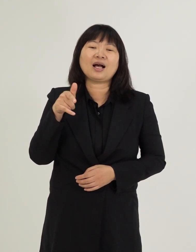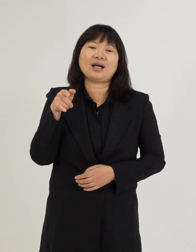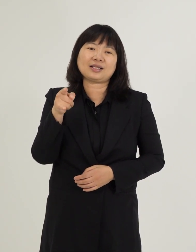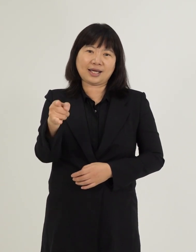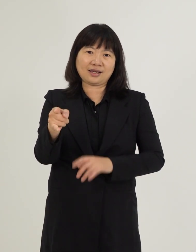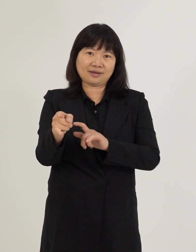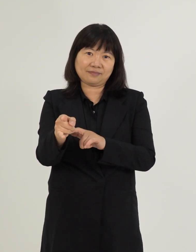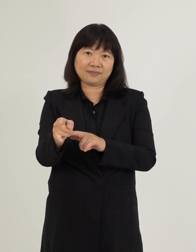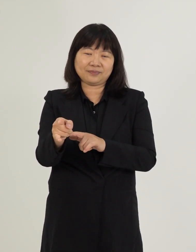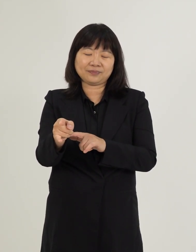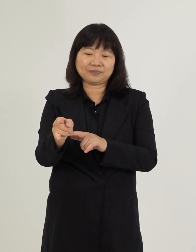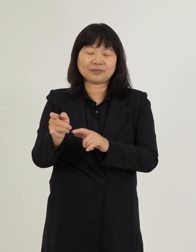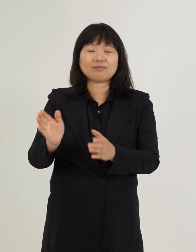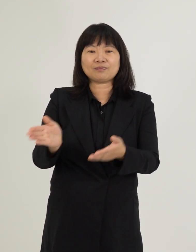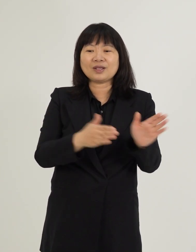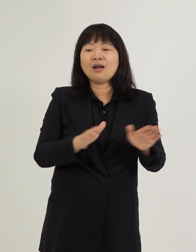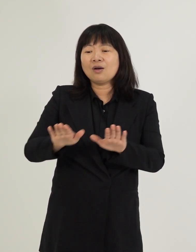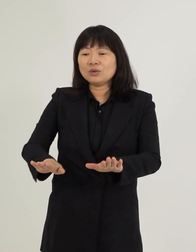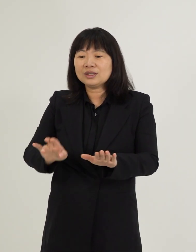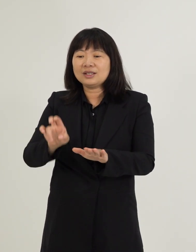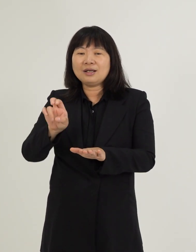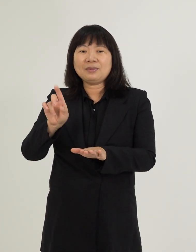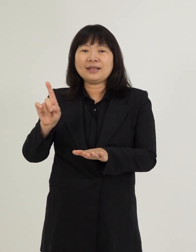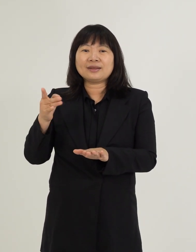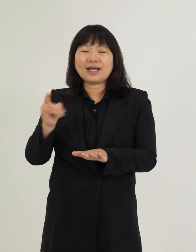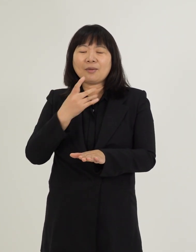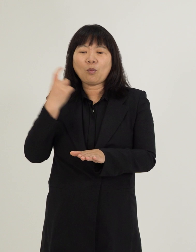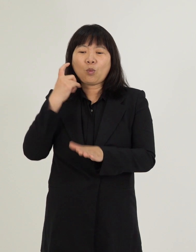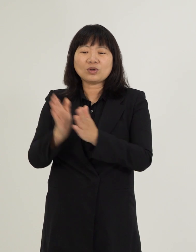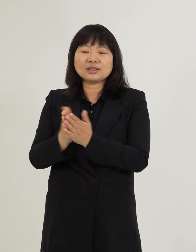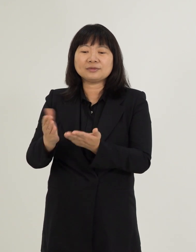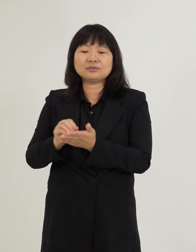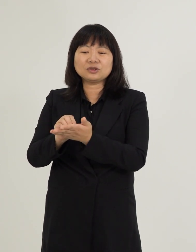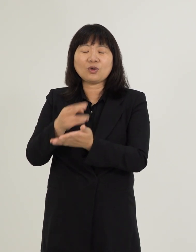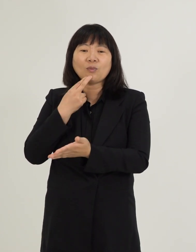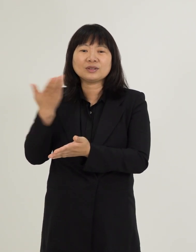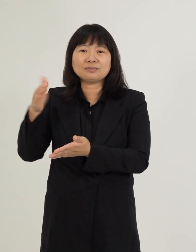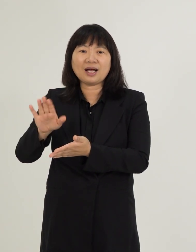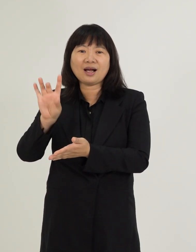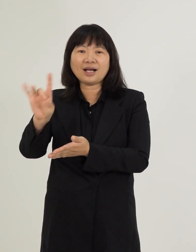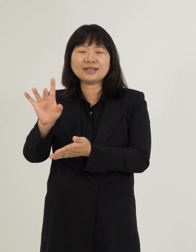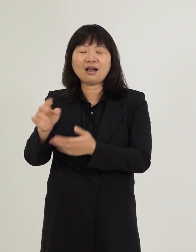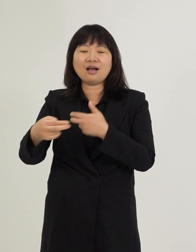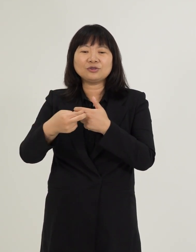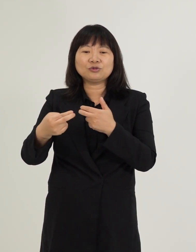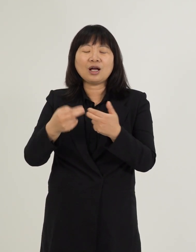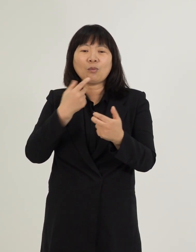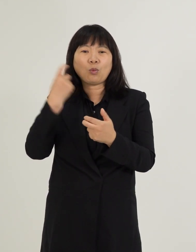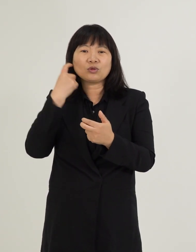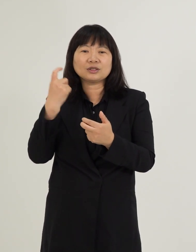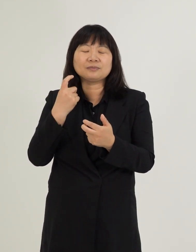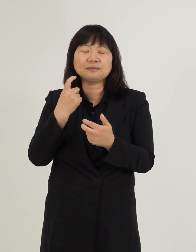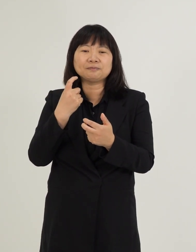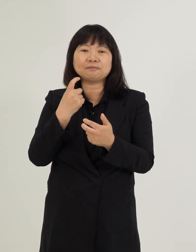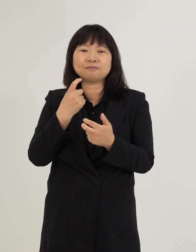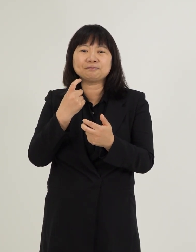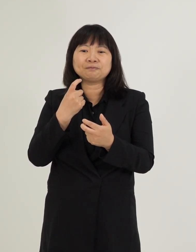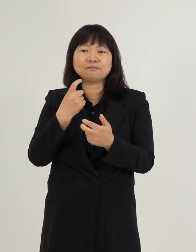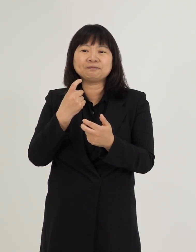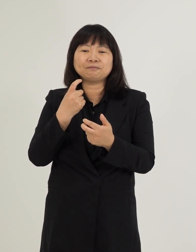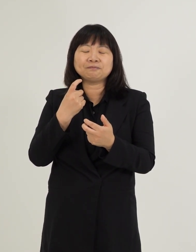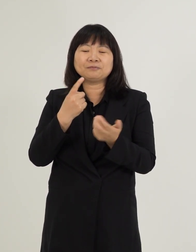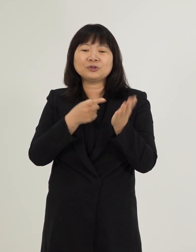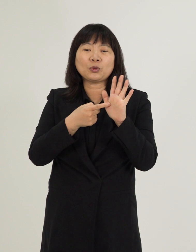그러나 오늘 마태복음에는 등장하지 않지만 또 하나 소개될 동네가 누가복음에는 그 동네 이름이 나와